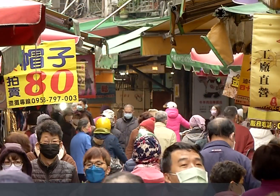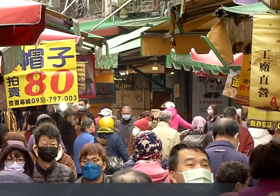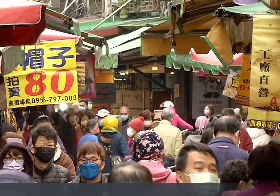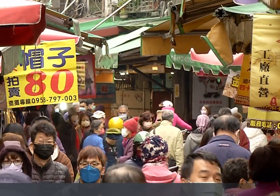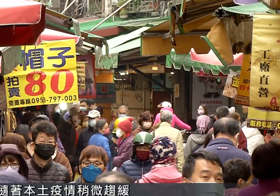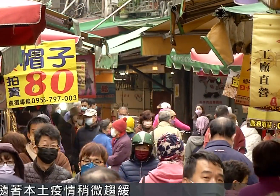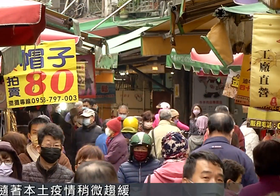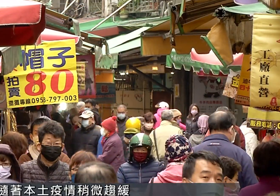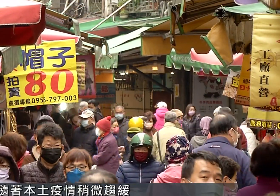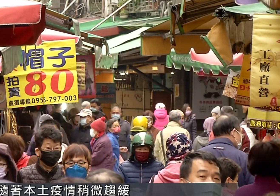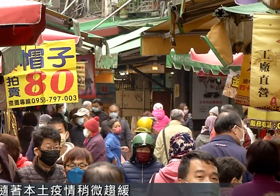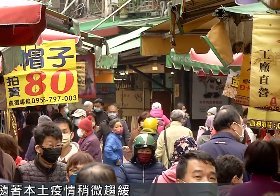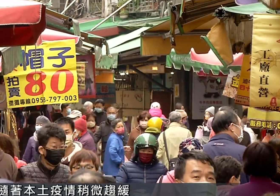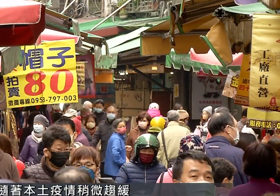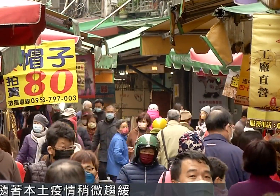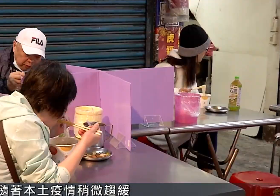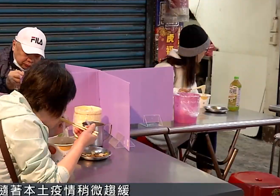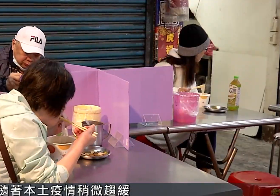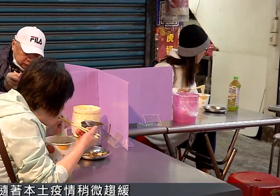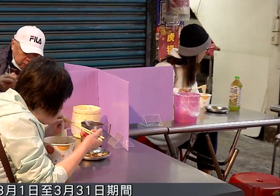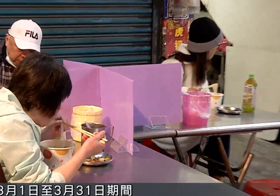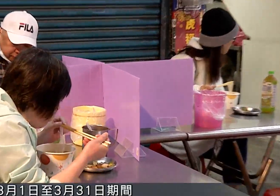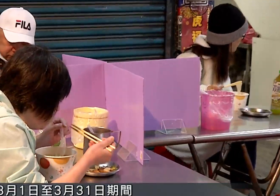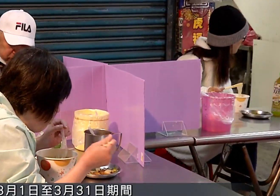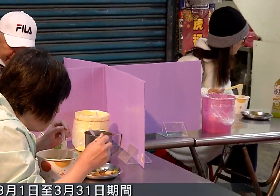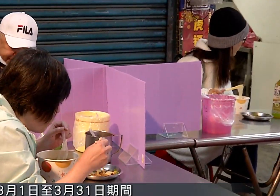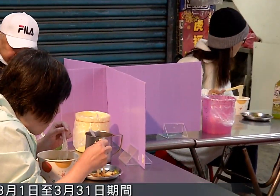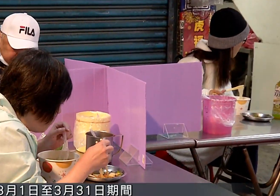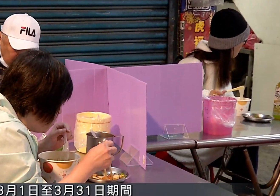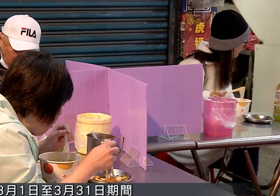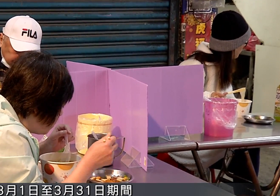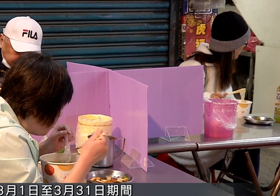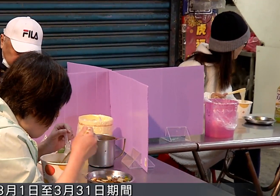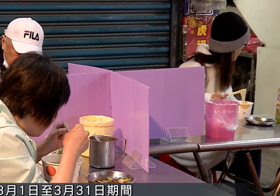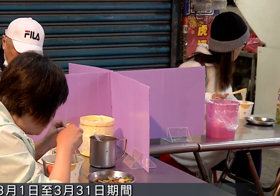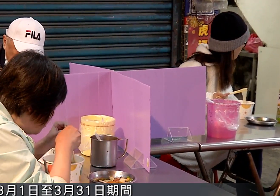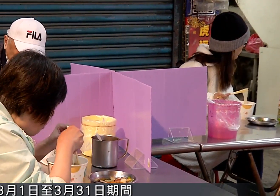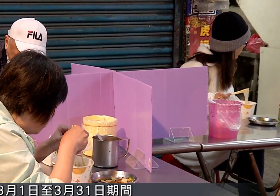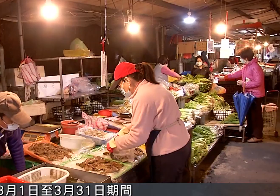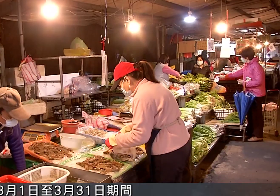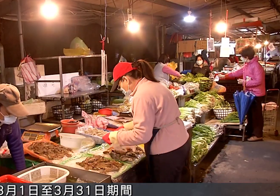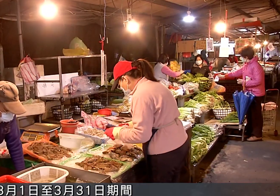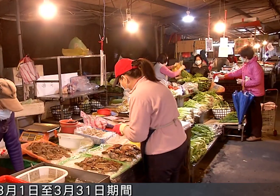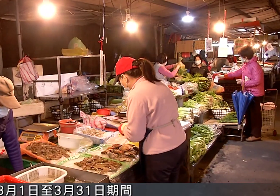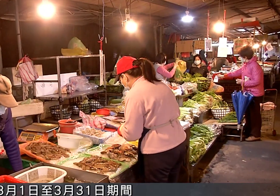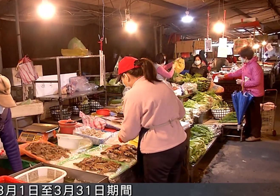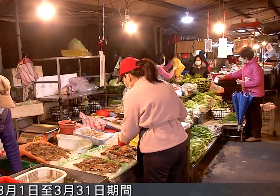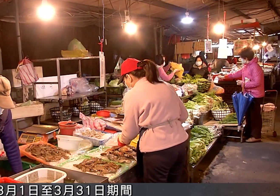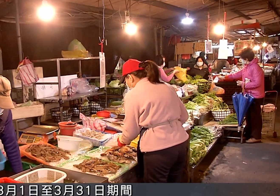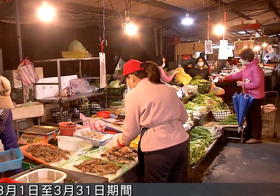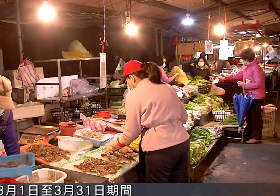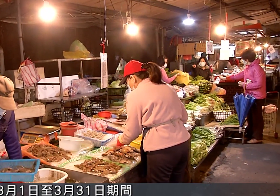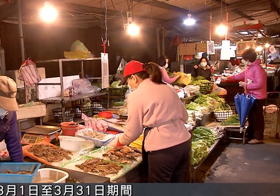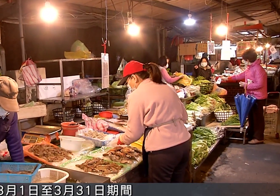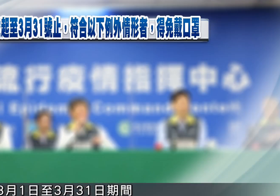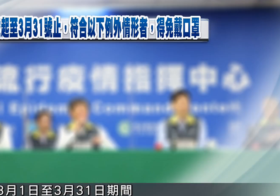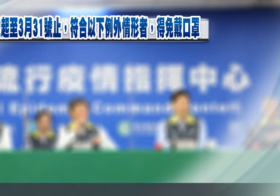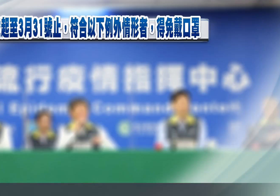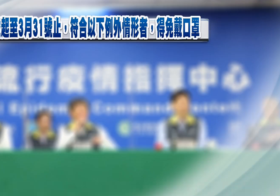随着本土疫情稍微趋缓，3月1号到3月31号期间，台湾最新防疫规定将适度松绑，包括从